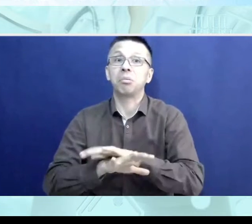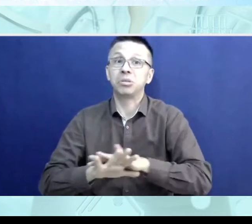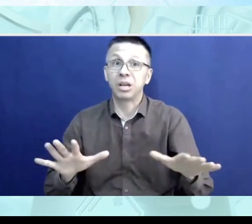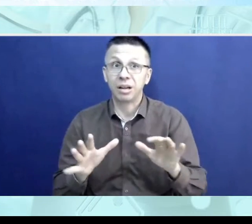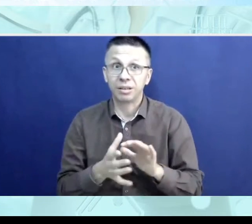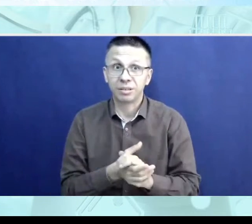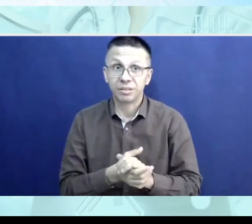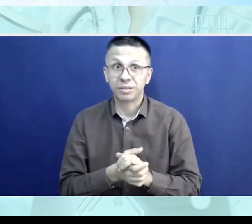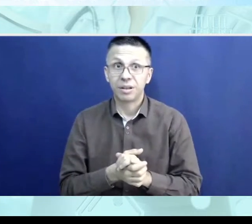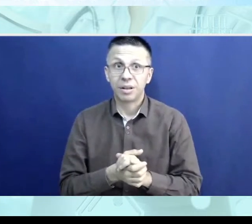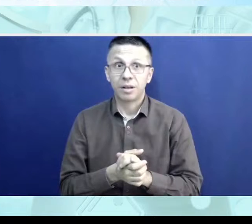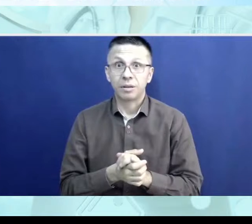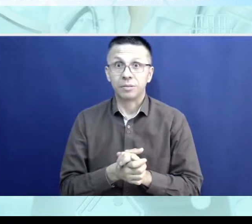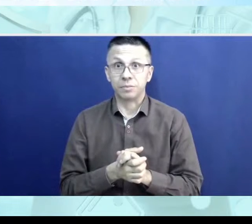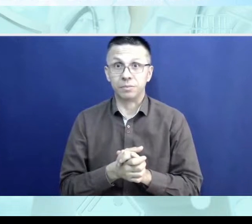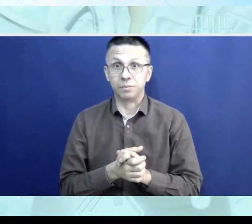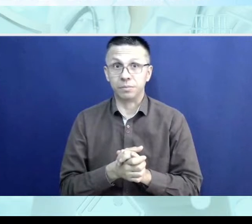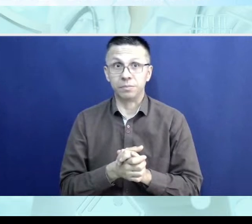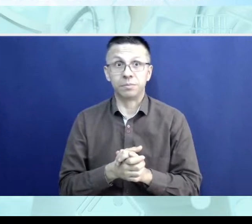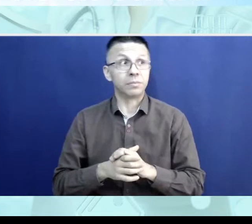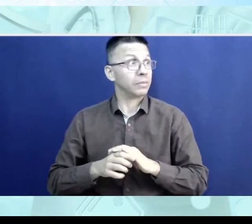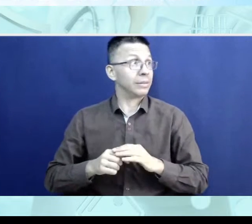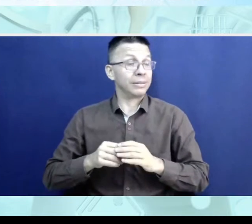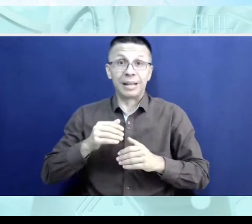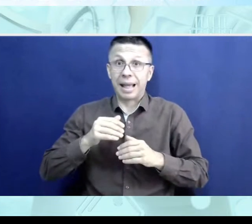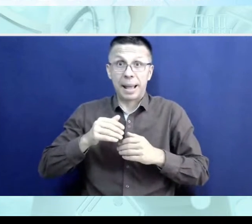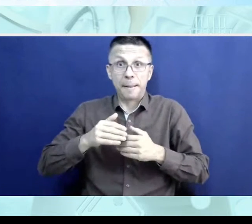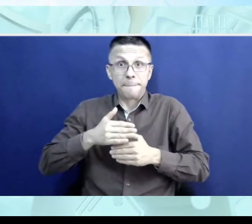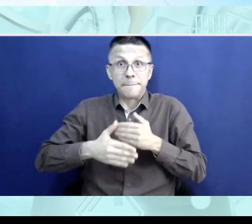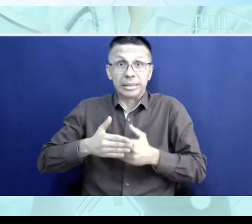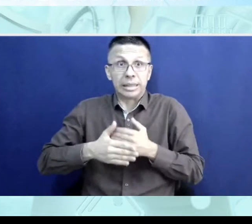momento sentía que se me iba a venir el mundo encima porque